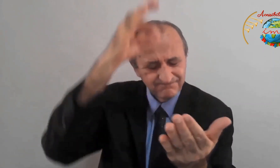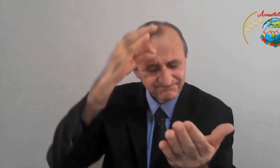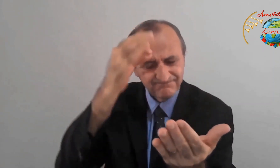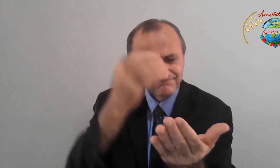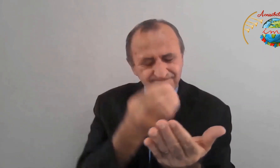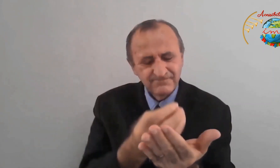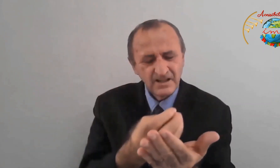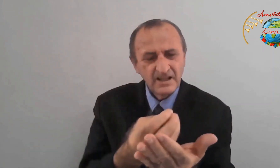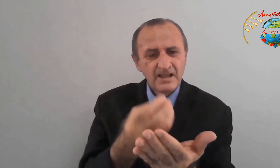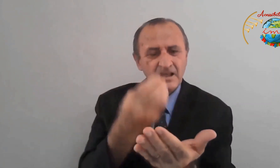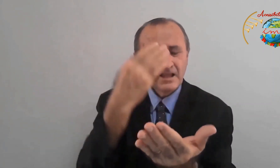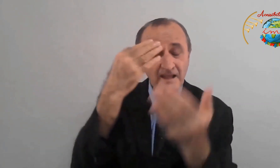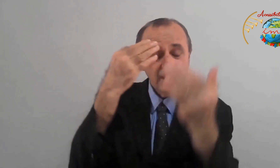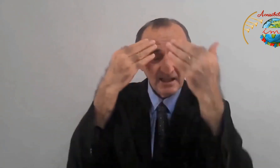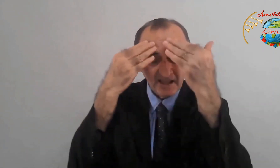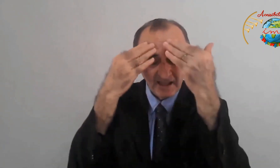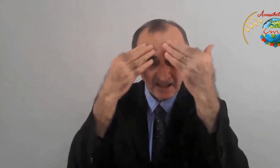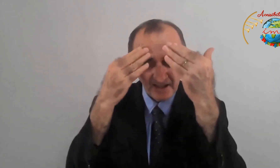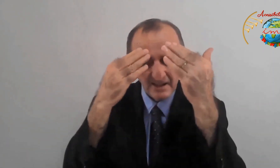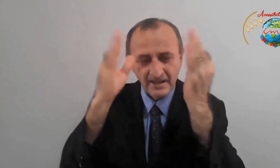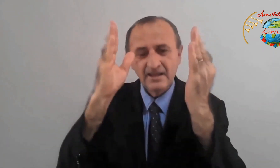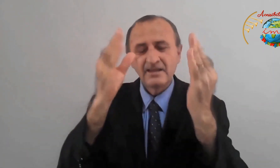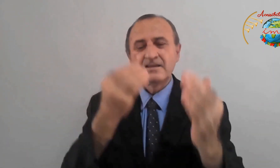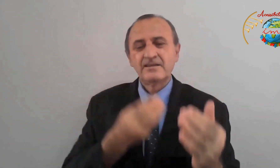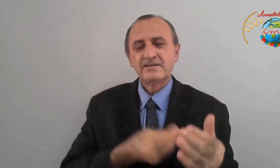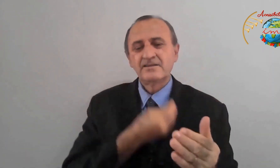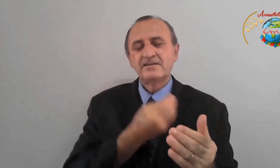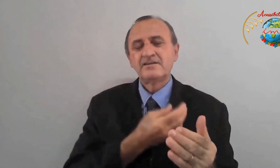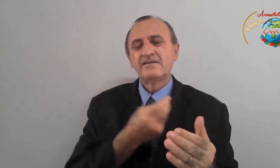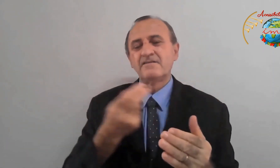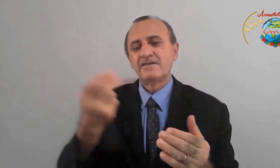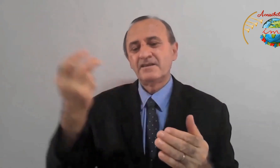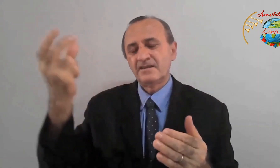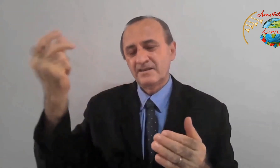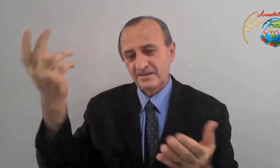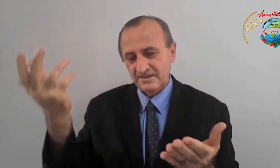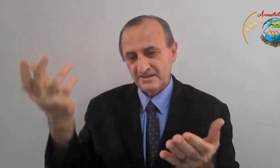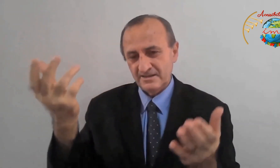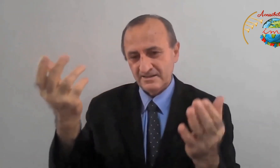Espírito Santo revela, nos dá entendimento, nos auxilia para